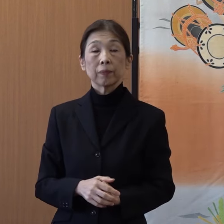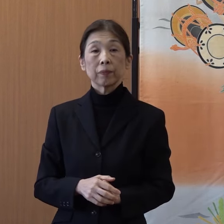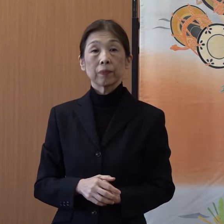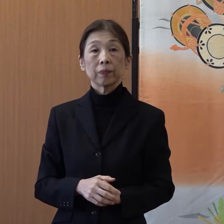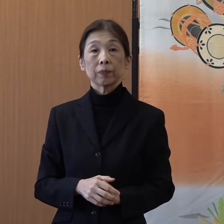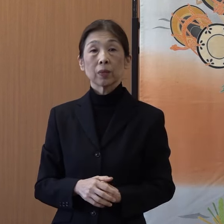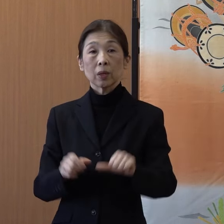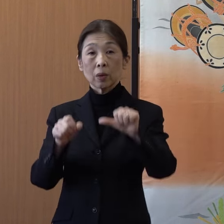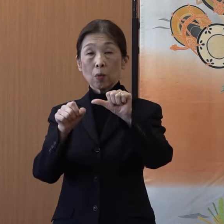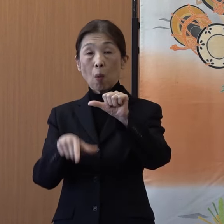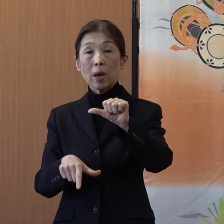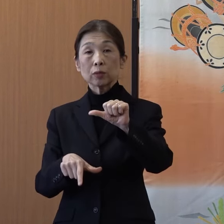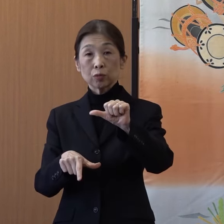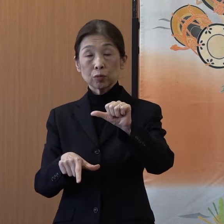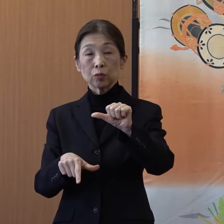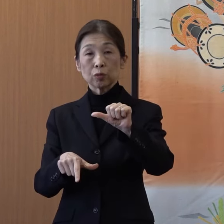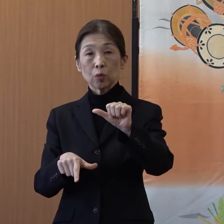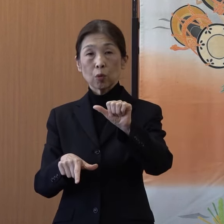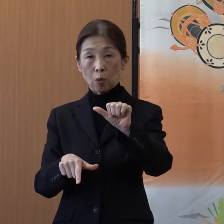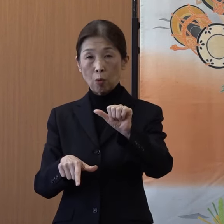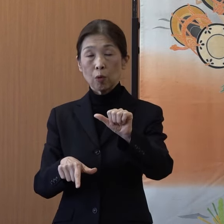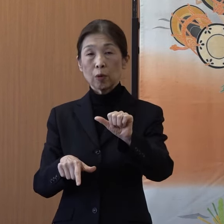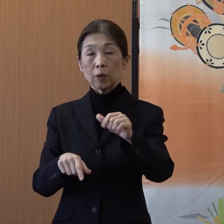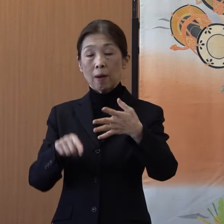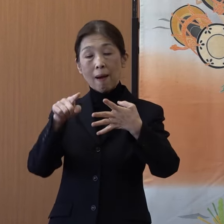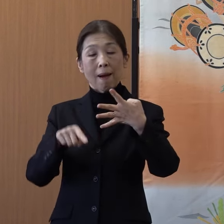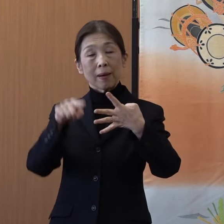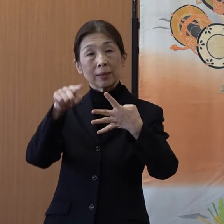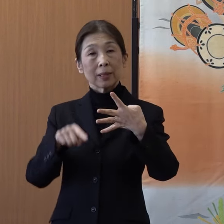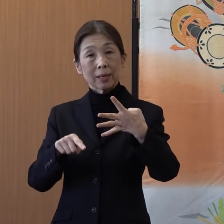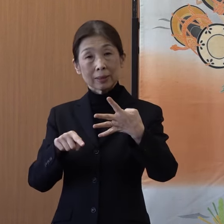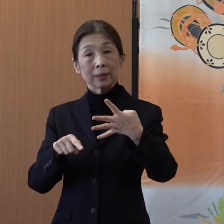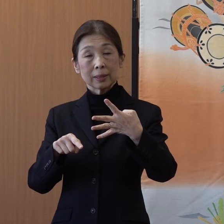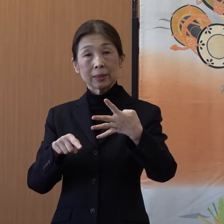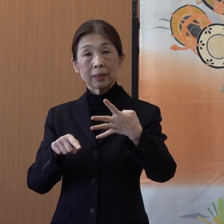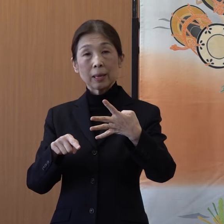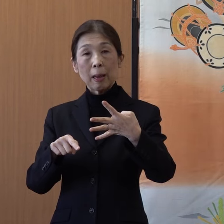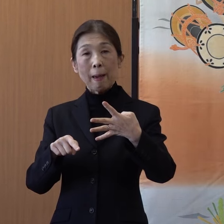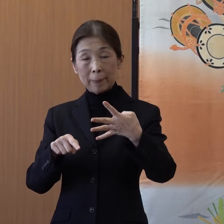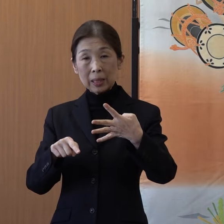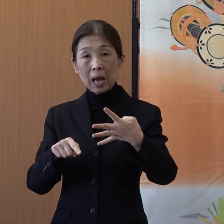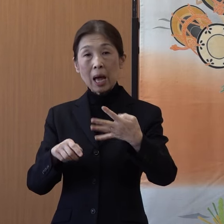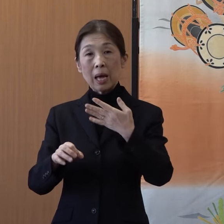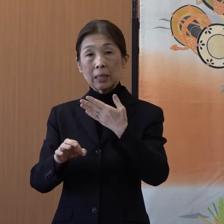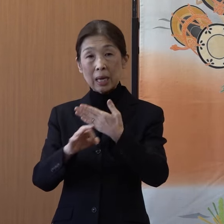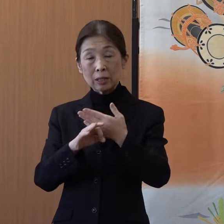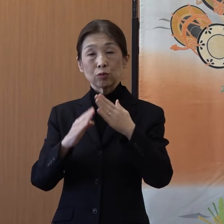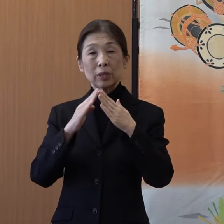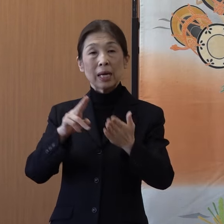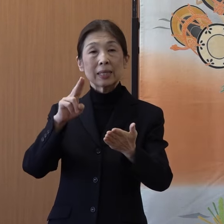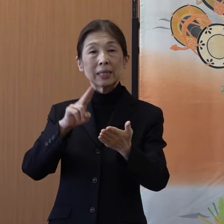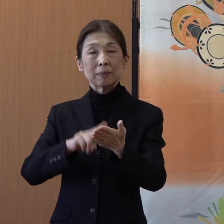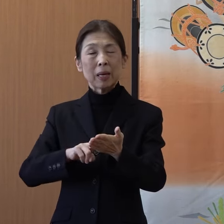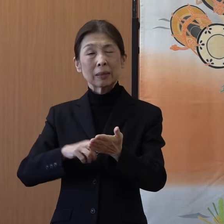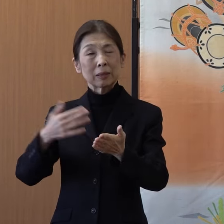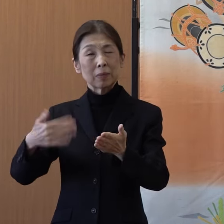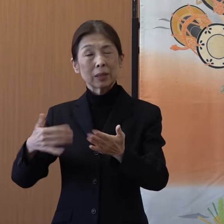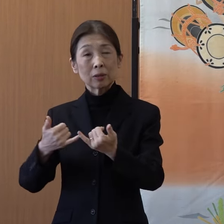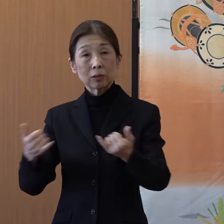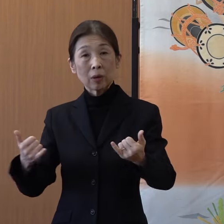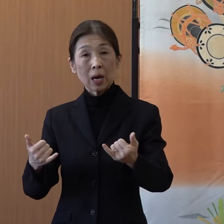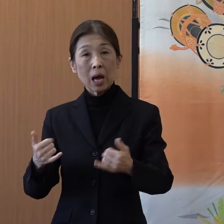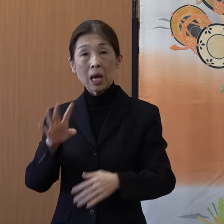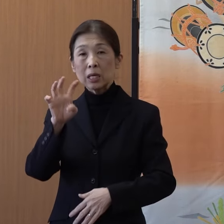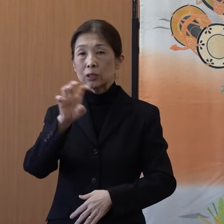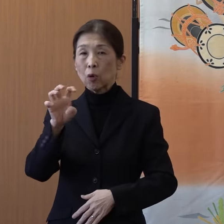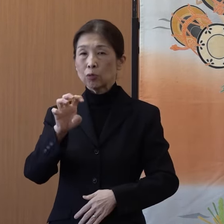5月中に転居予定になっていない、未だに決まっていないという方が大体40名以下の人